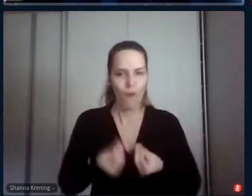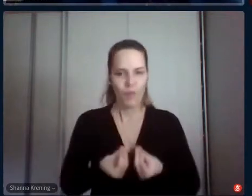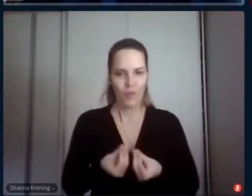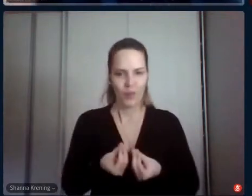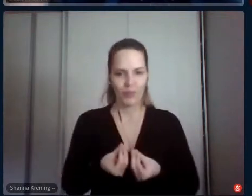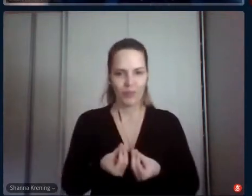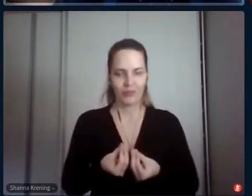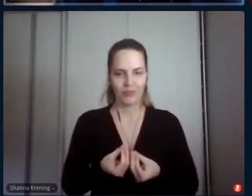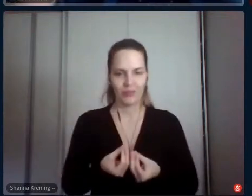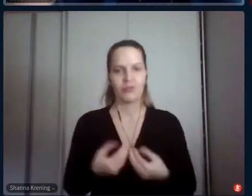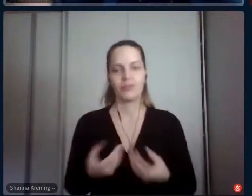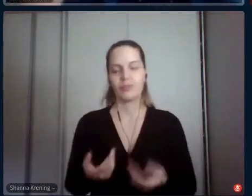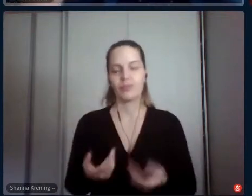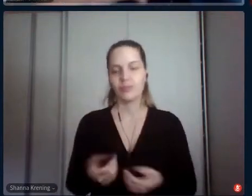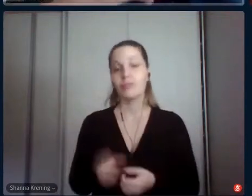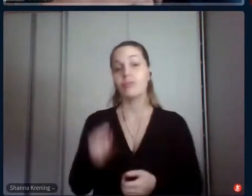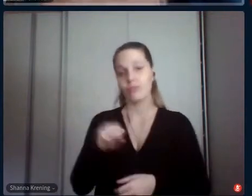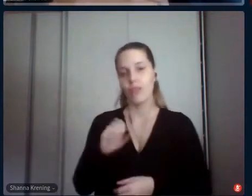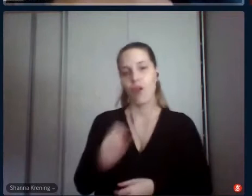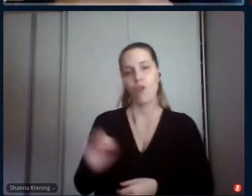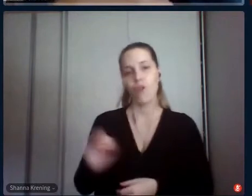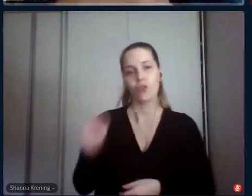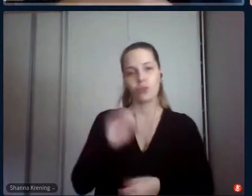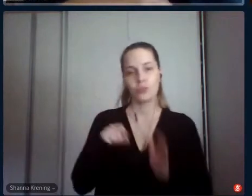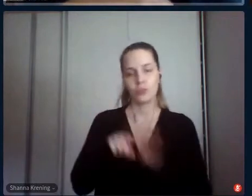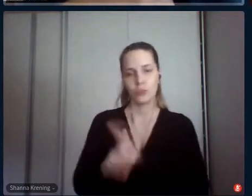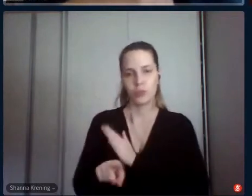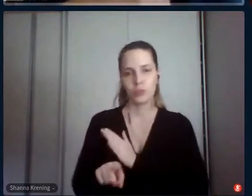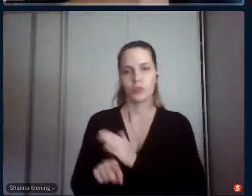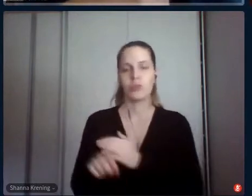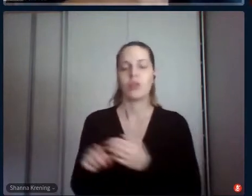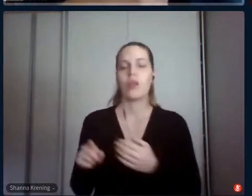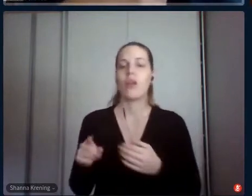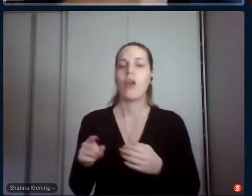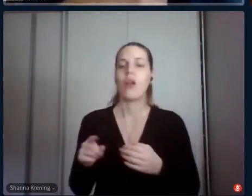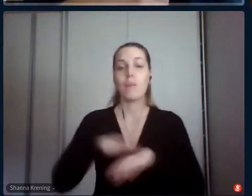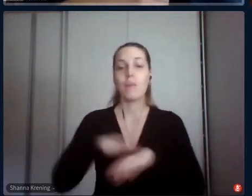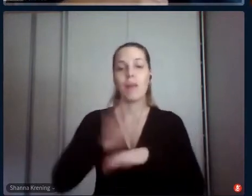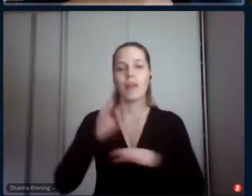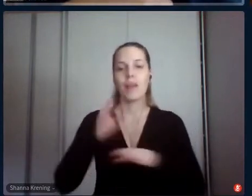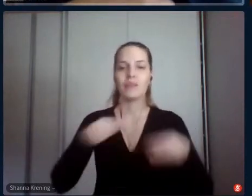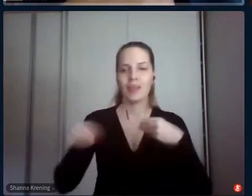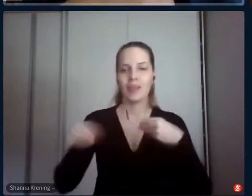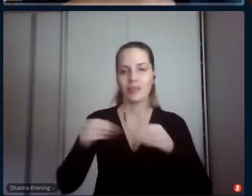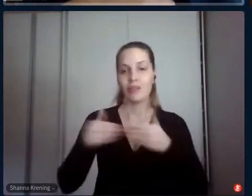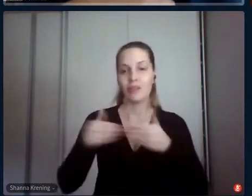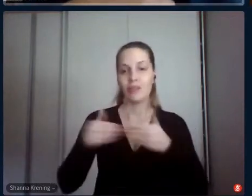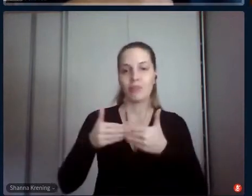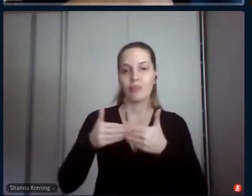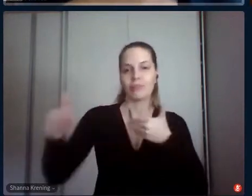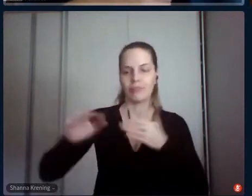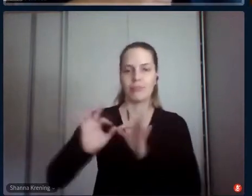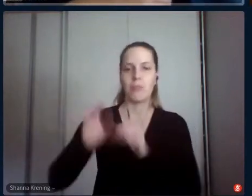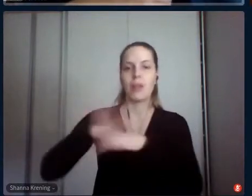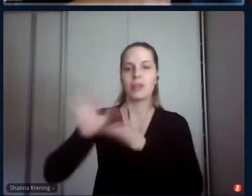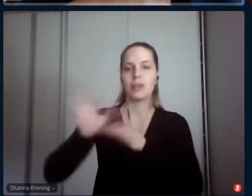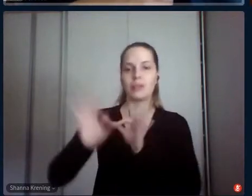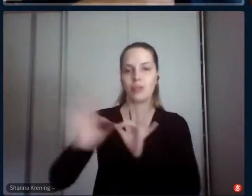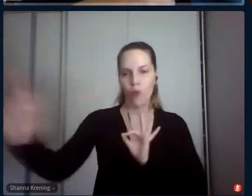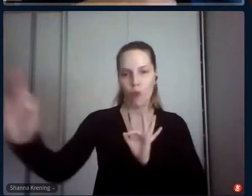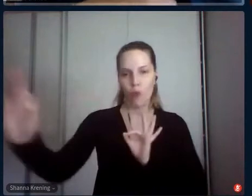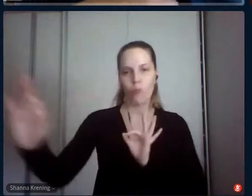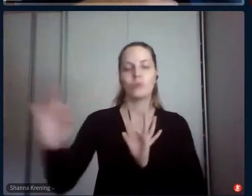vai flexibilizar tanto os tempos de jubilamento, né, de conclusão do curso, quanto os